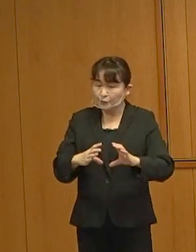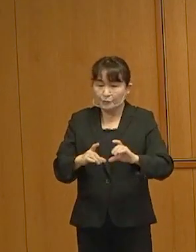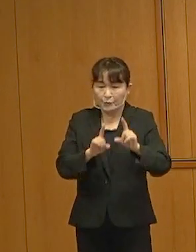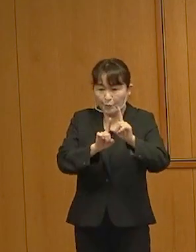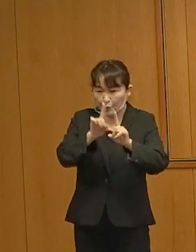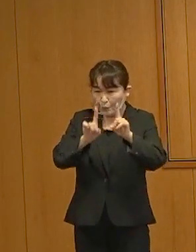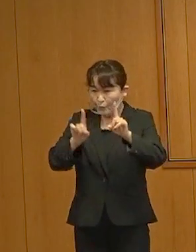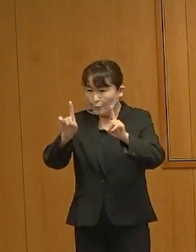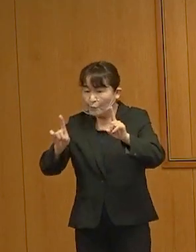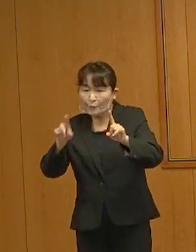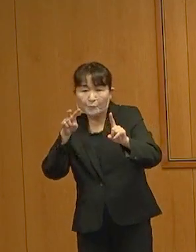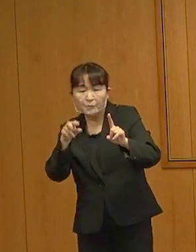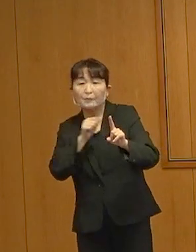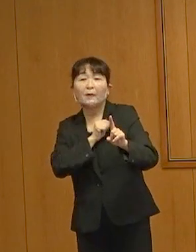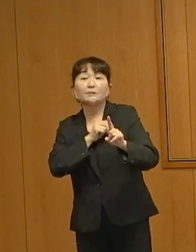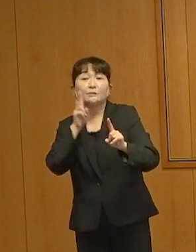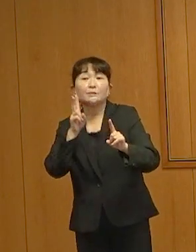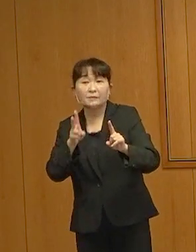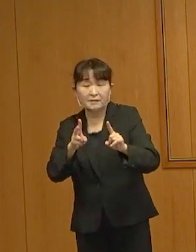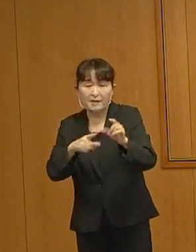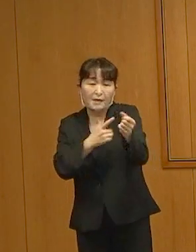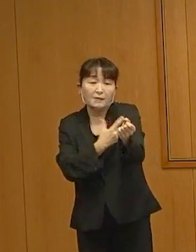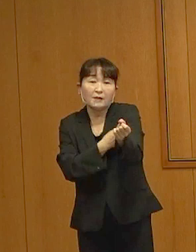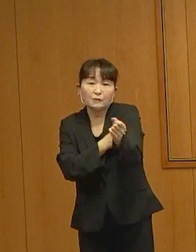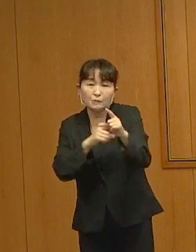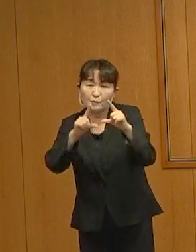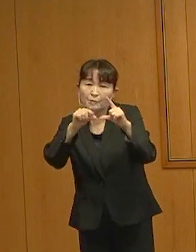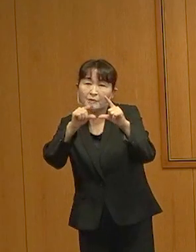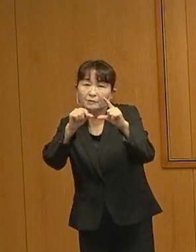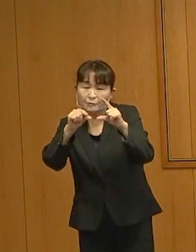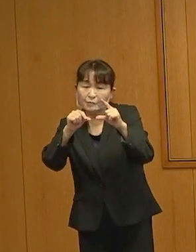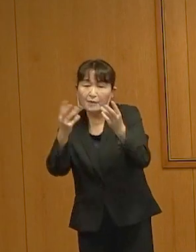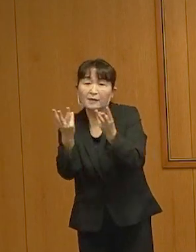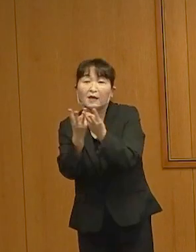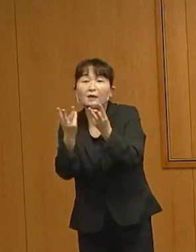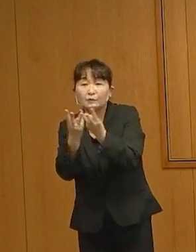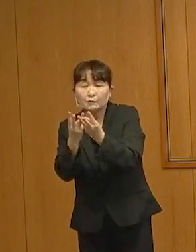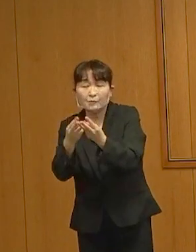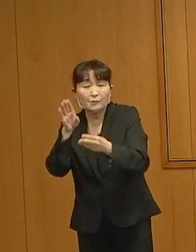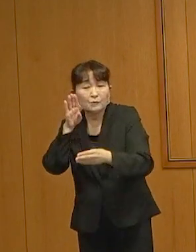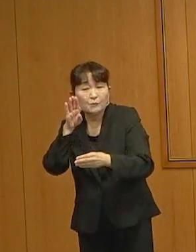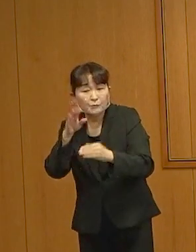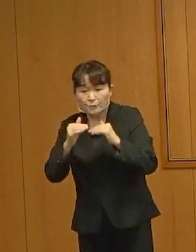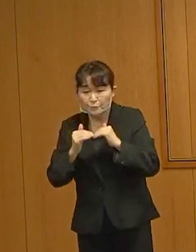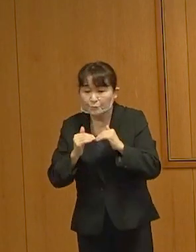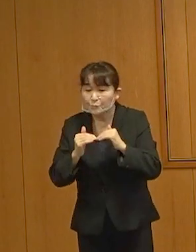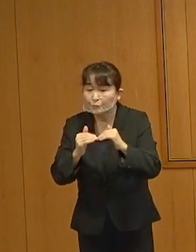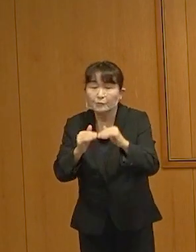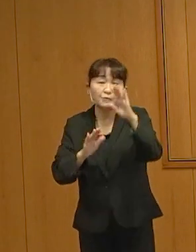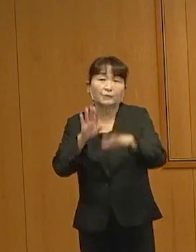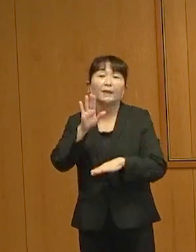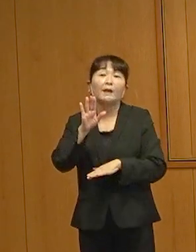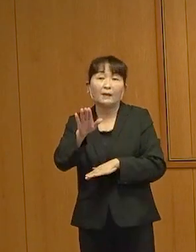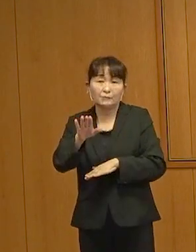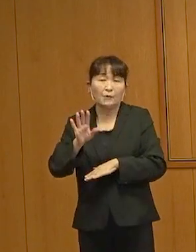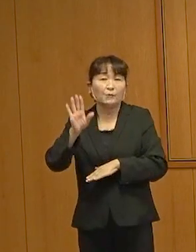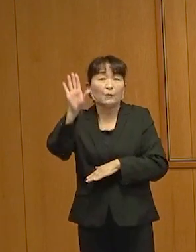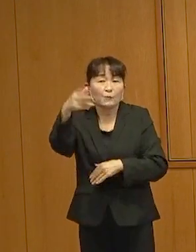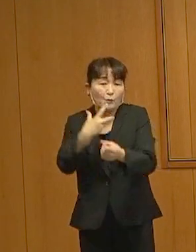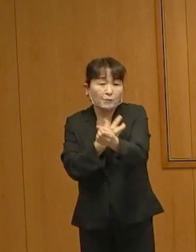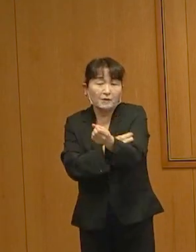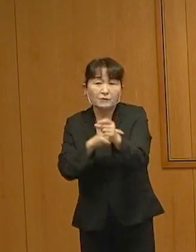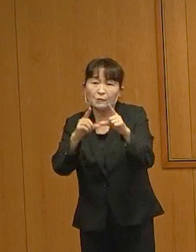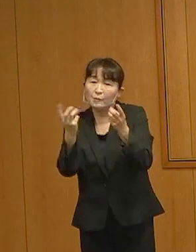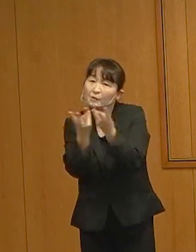りに、接種率及び接種回数は順調に推移をしておりまして、今後の接種数の見